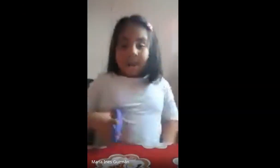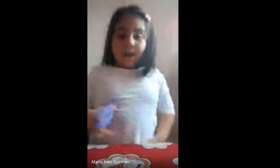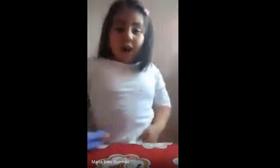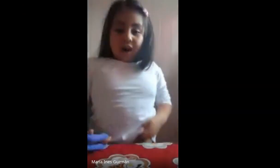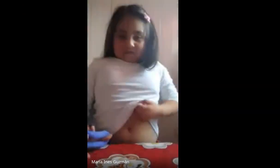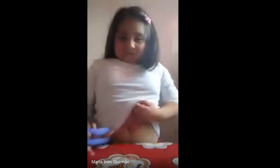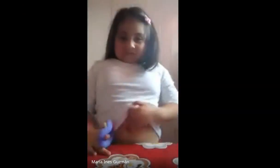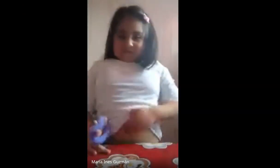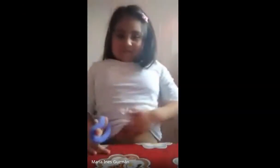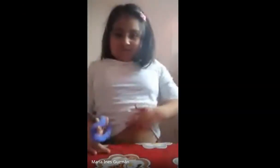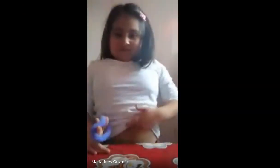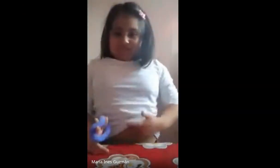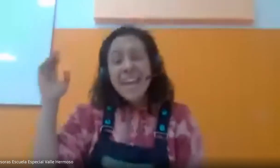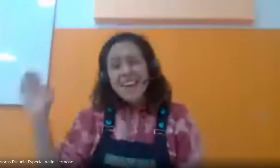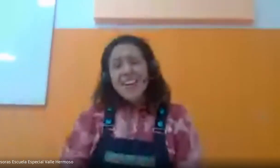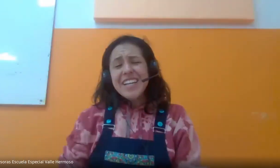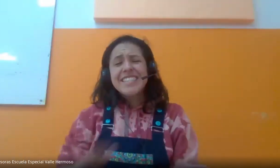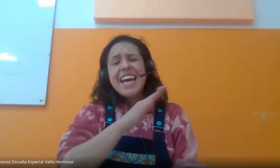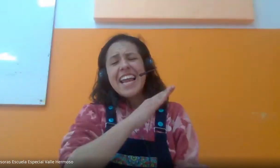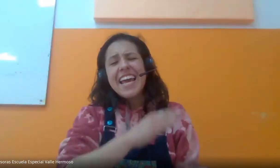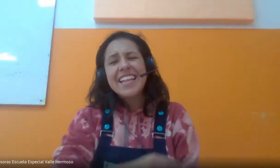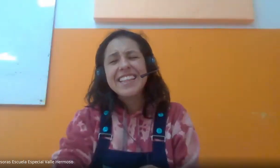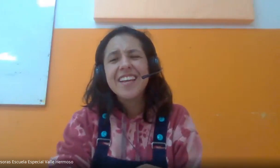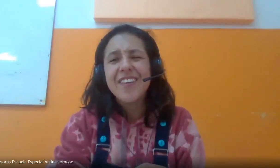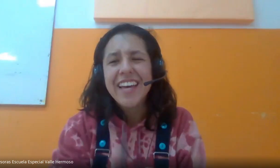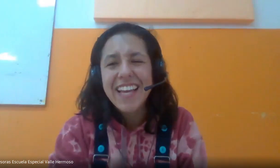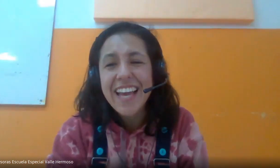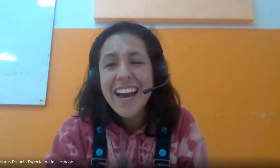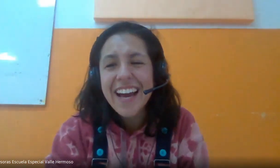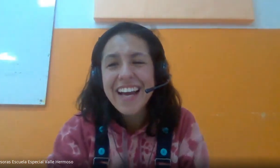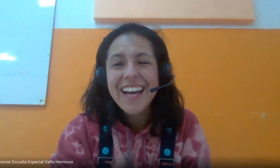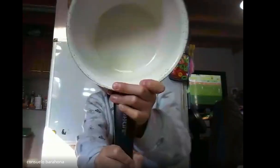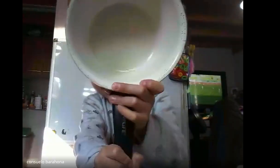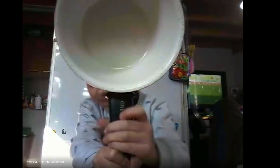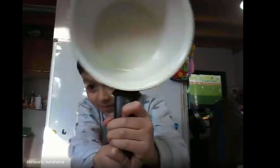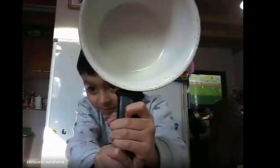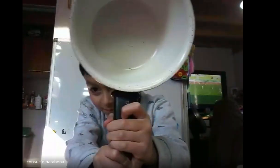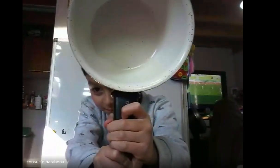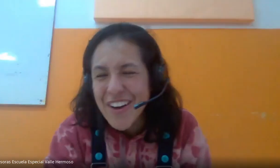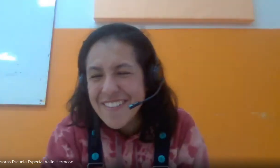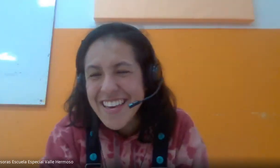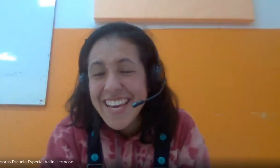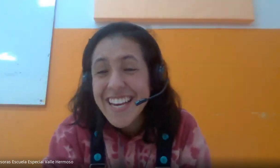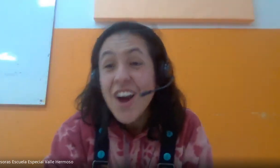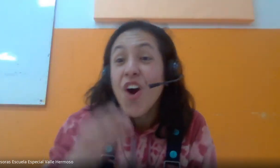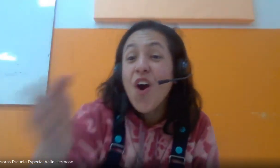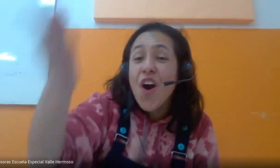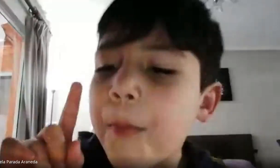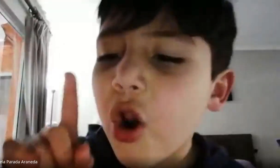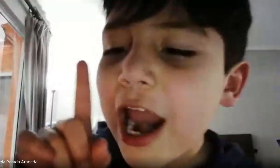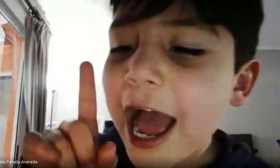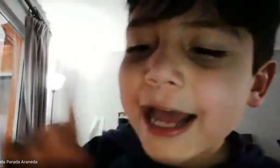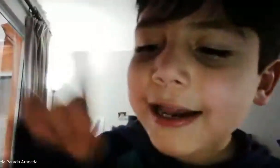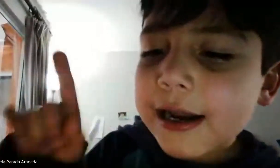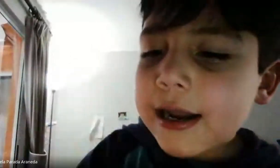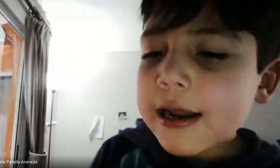¡Ombligo! ¡Ombligo! ¡Excelente, Noelia! ¡Muy bien! ¡Oye! ¡Muy